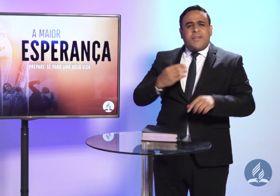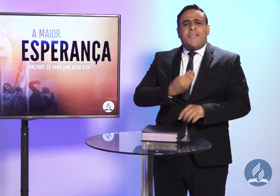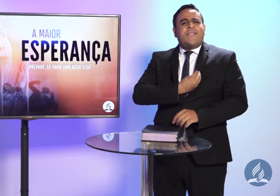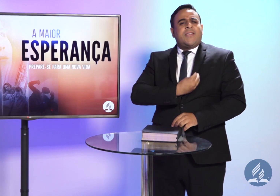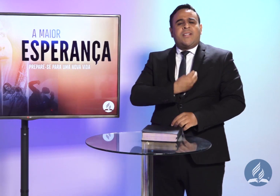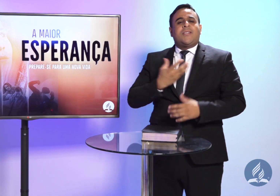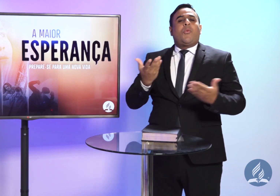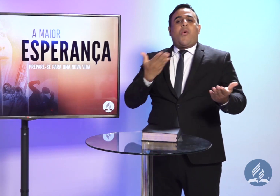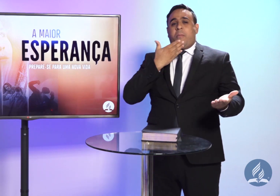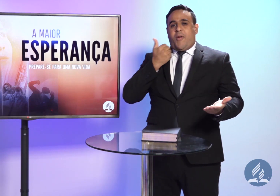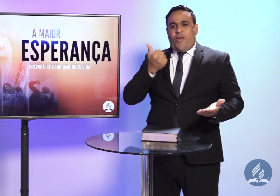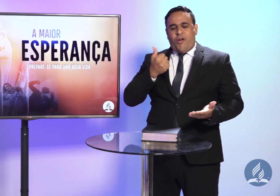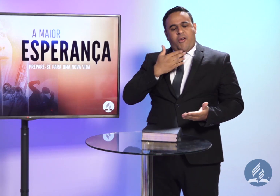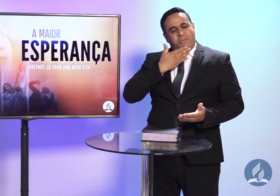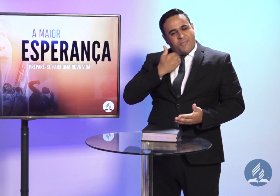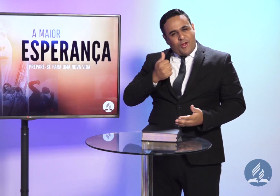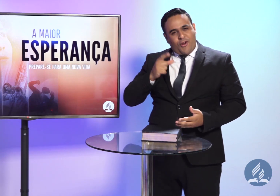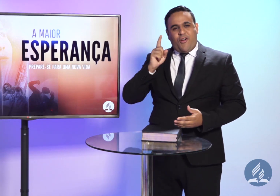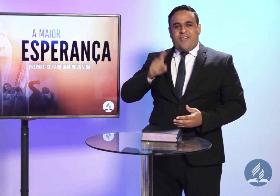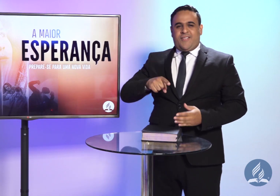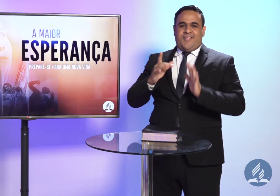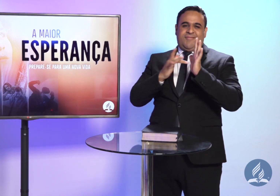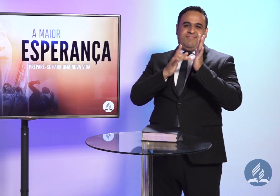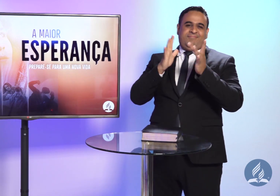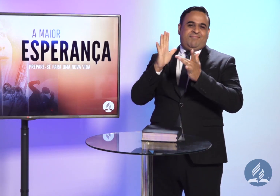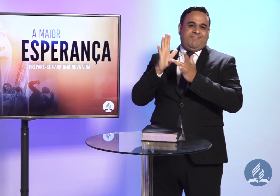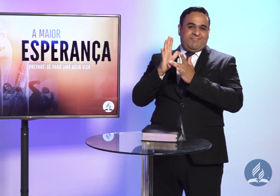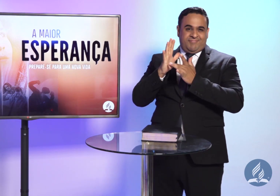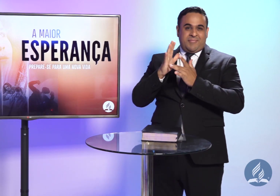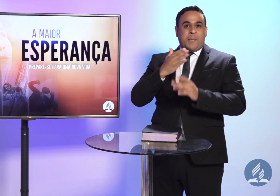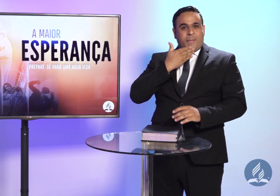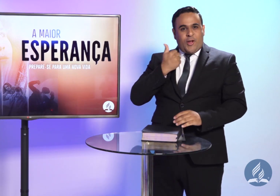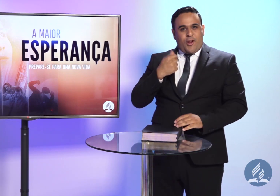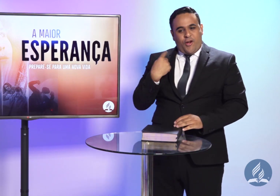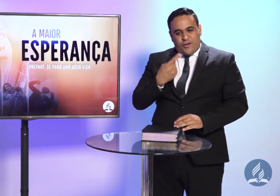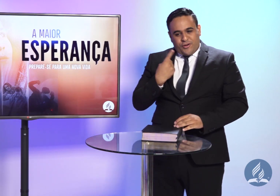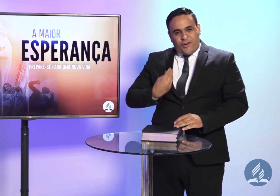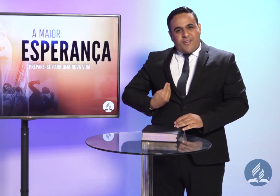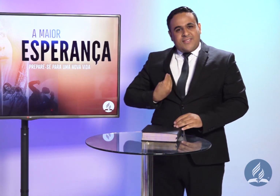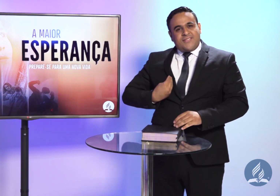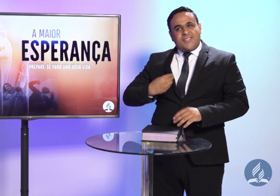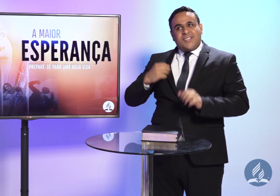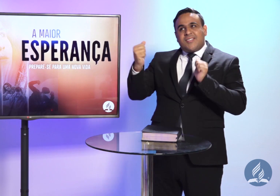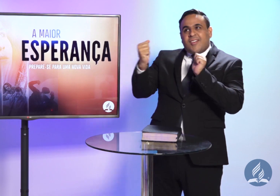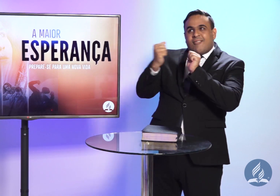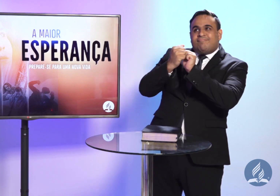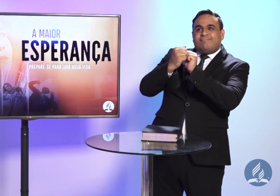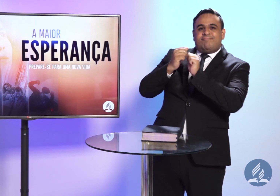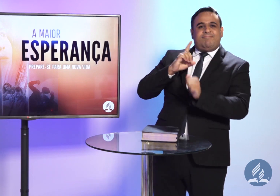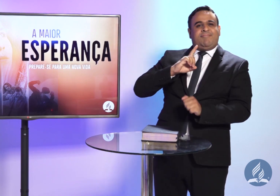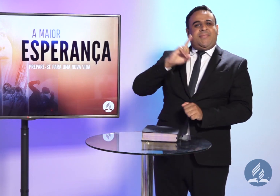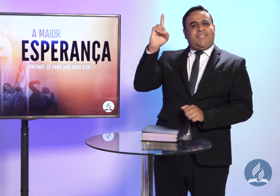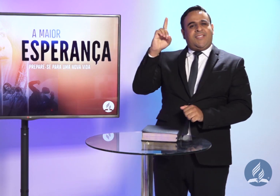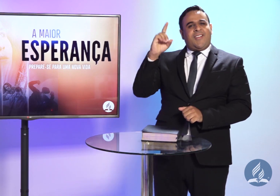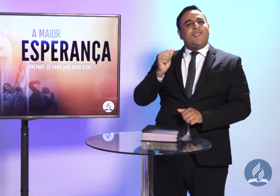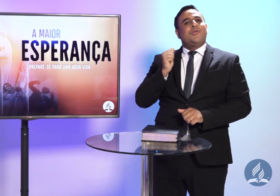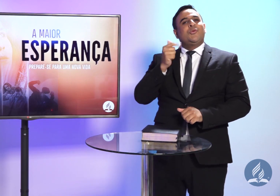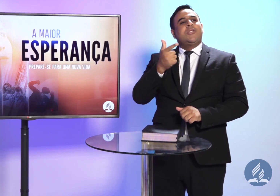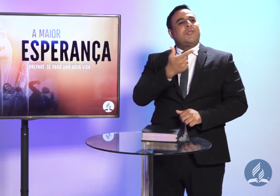ao lado de Jesus. Qual vida você quer para você? Qual é o seu destino? Qual é o seu futuro? Que futuro você quer para a sua